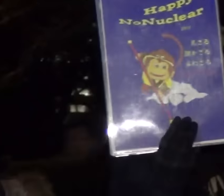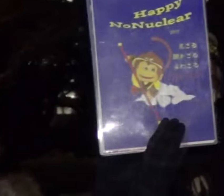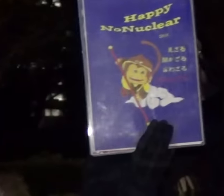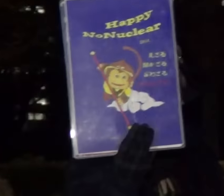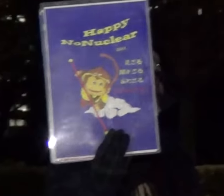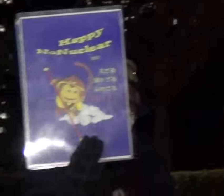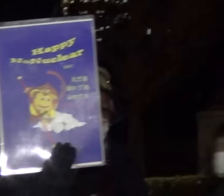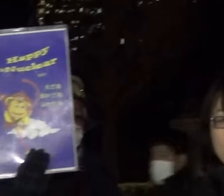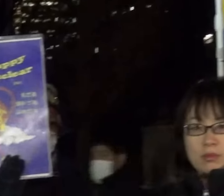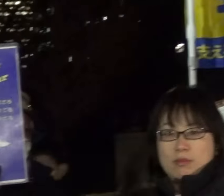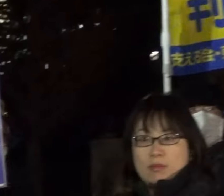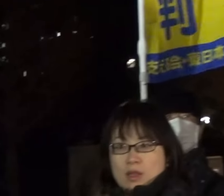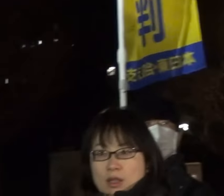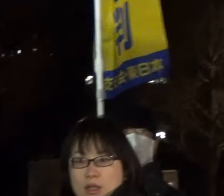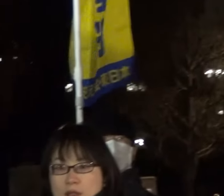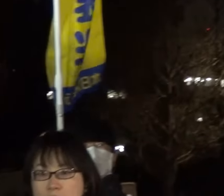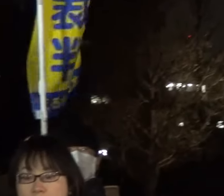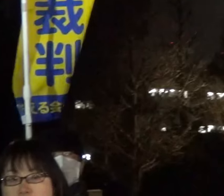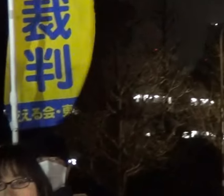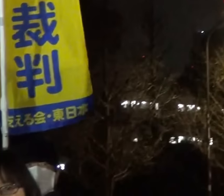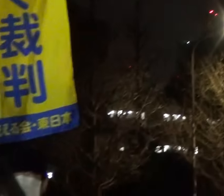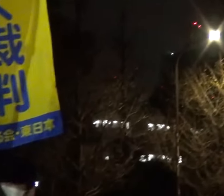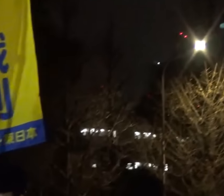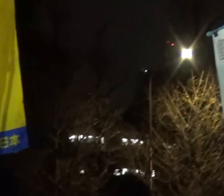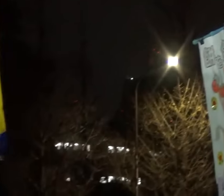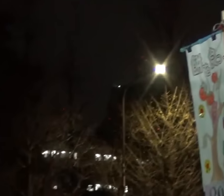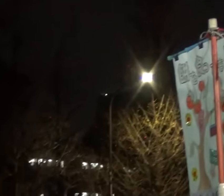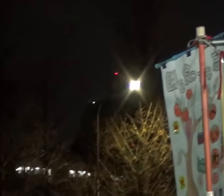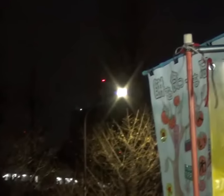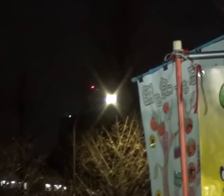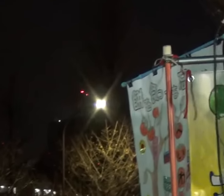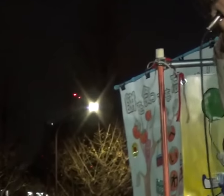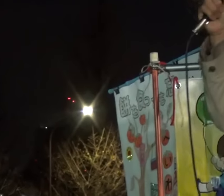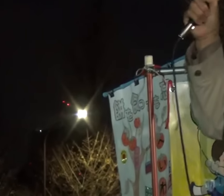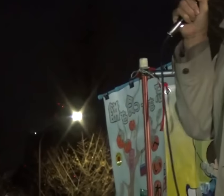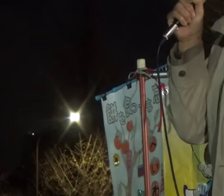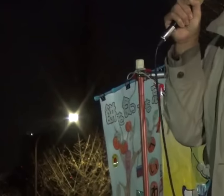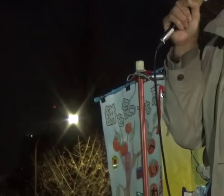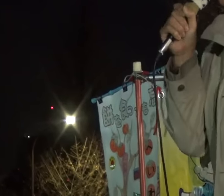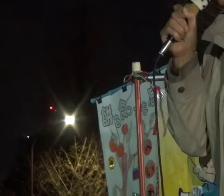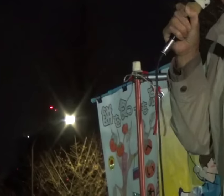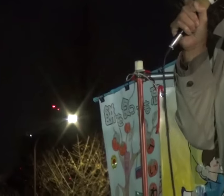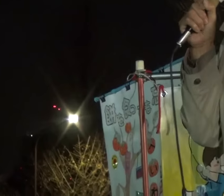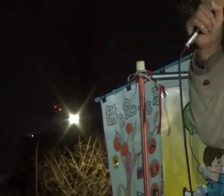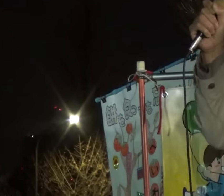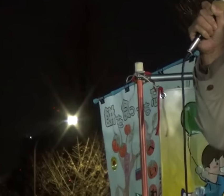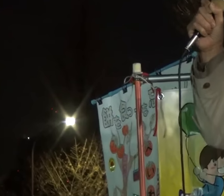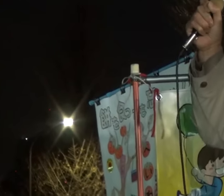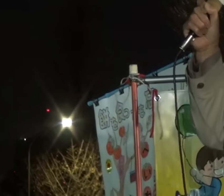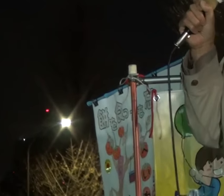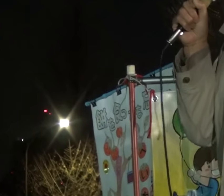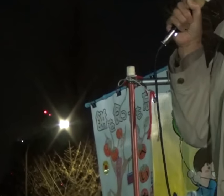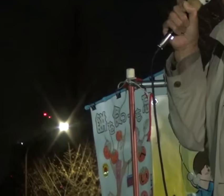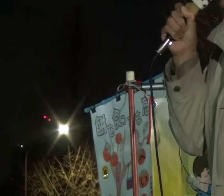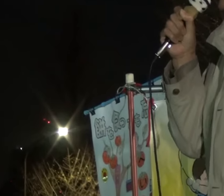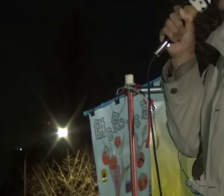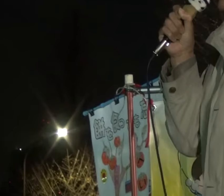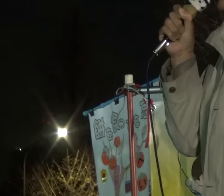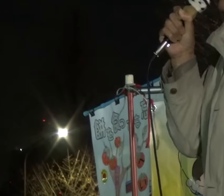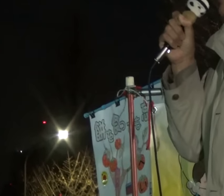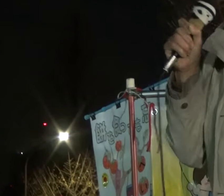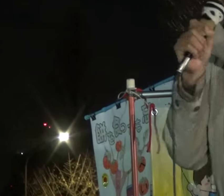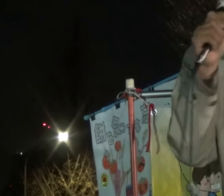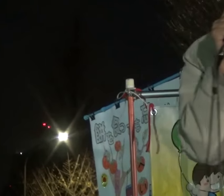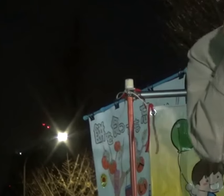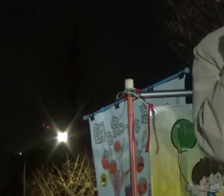さん、私はこの市長選挙の事務所の前でも、そして、